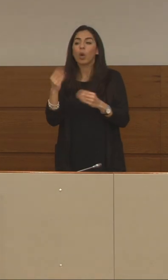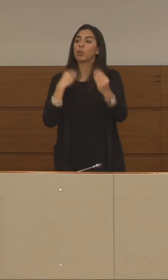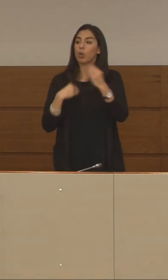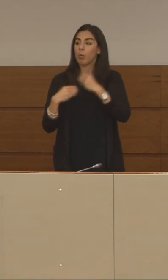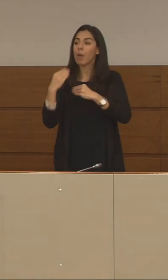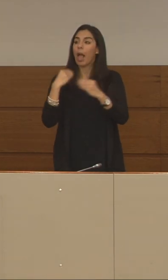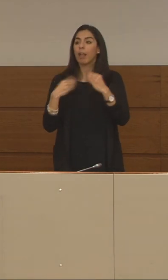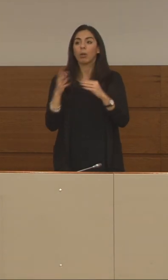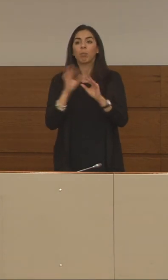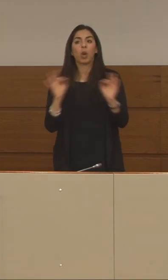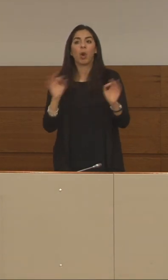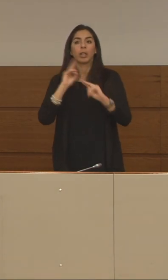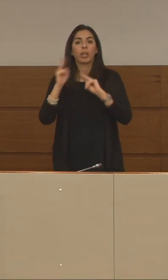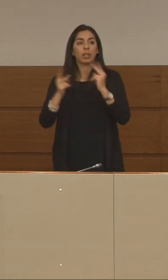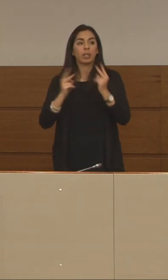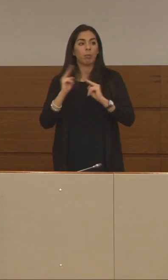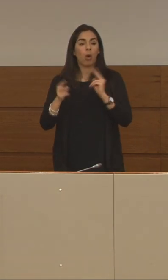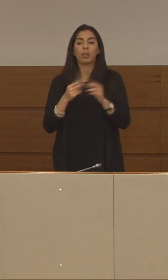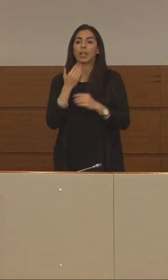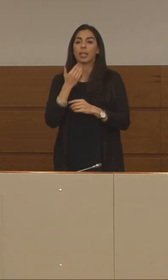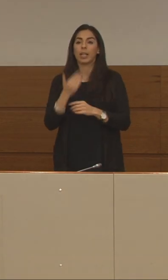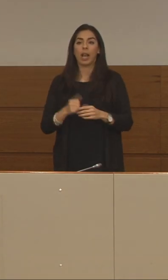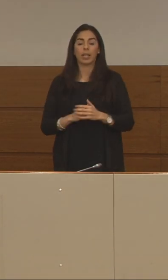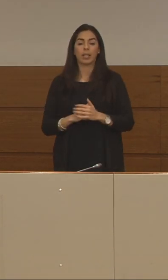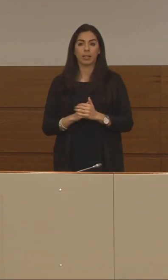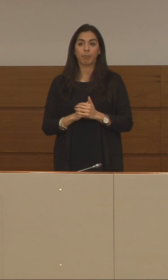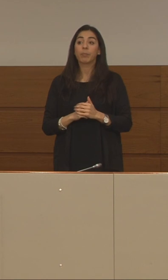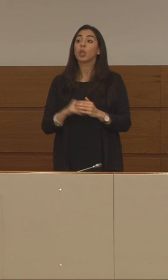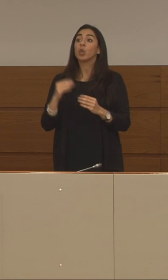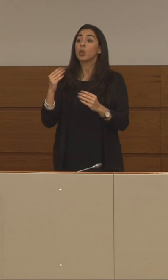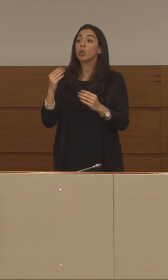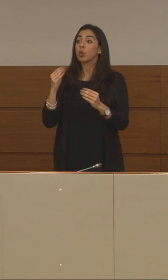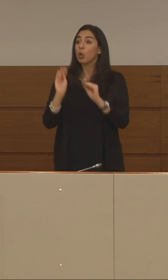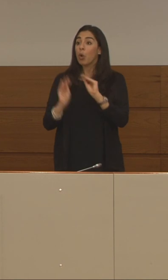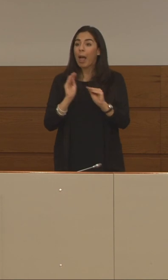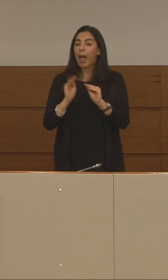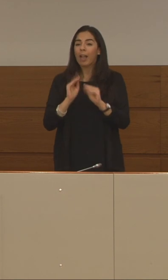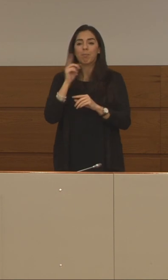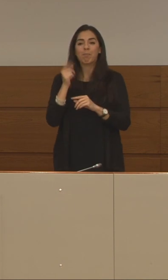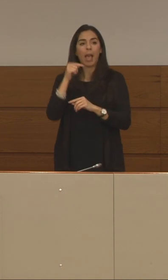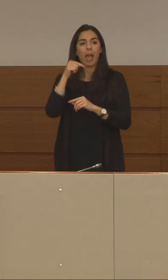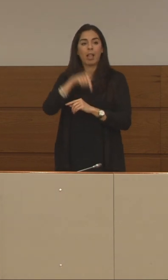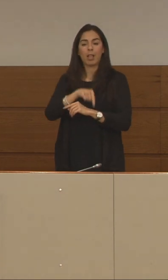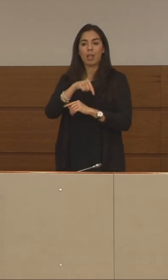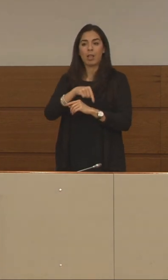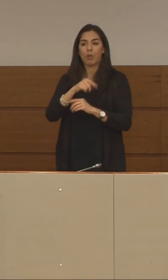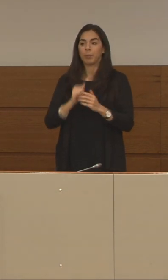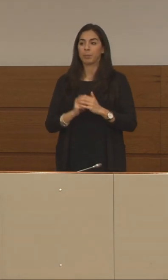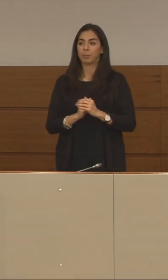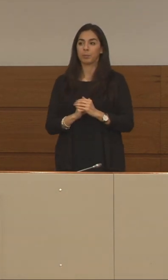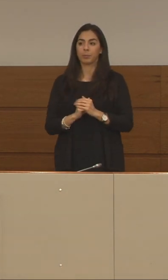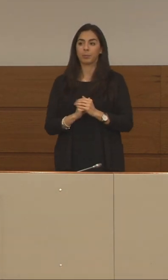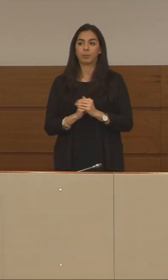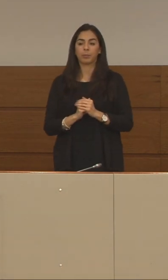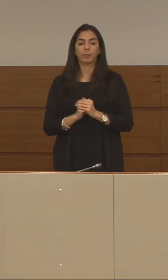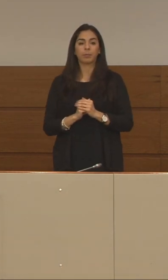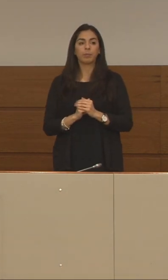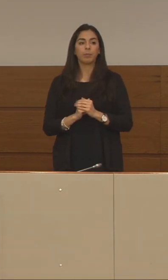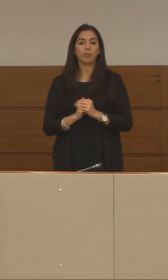siamo pronti qui a rispondere grazie per le domande avvicinato per cui magari da quella parte passata da dietro